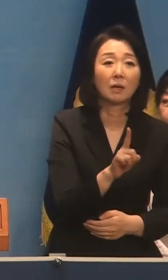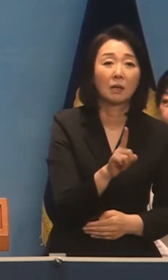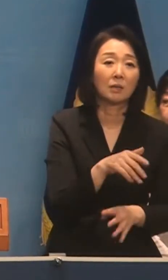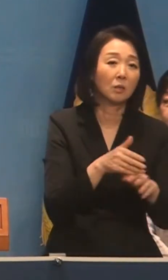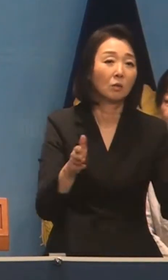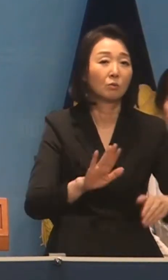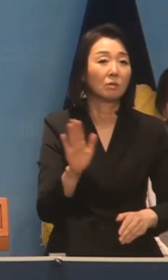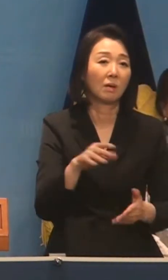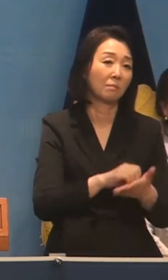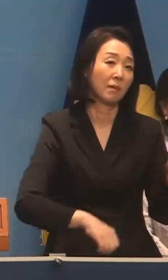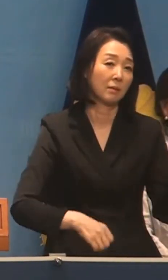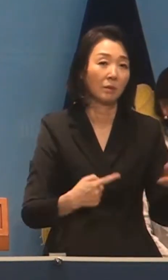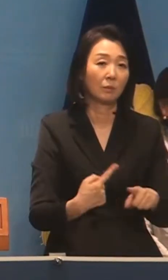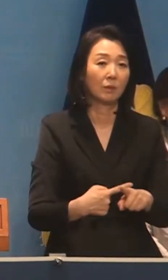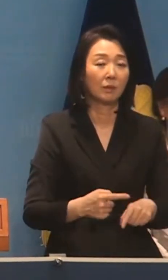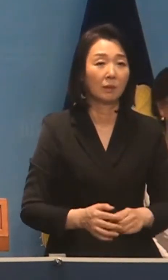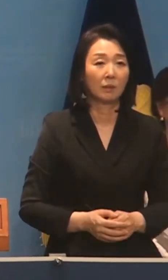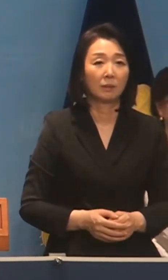중립이 아닌 배제입니다.